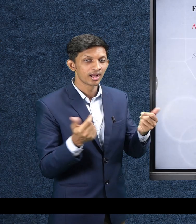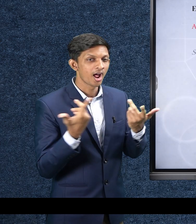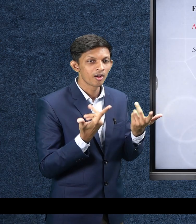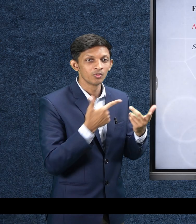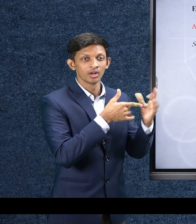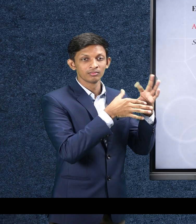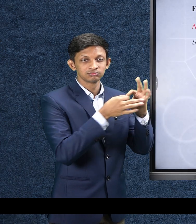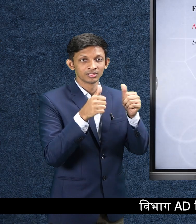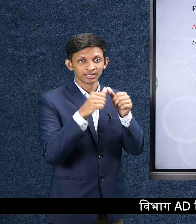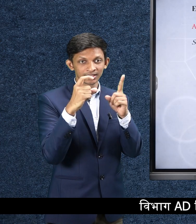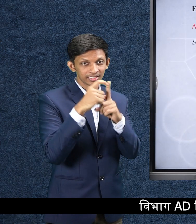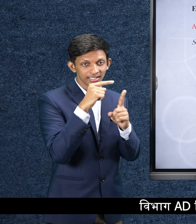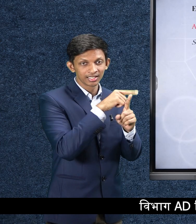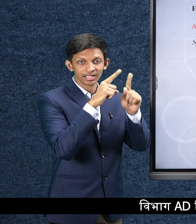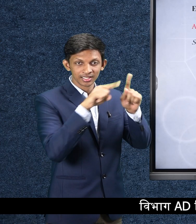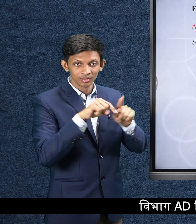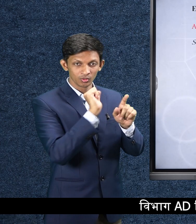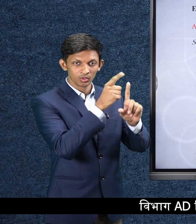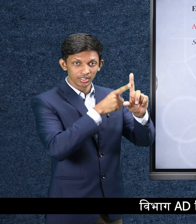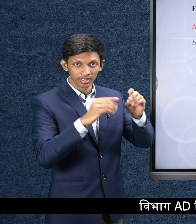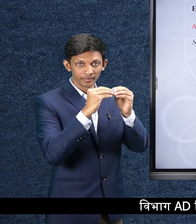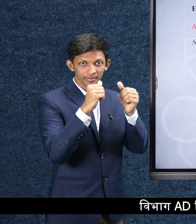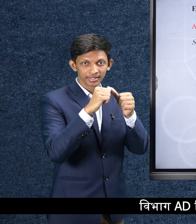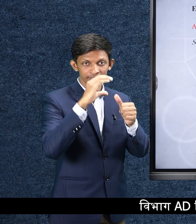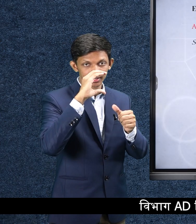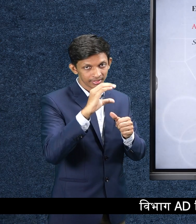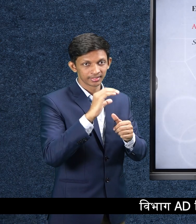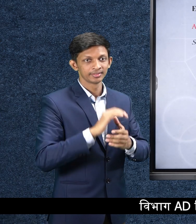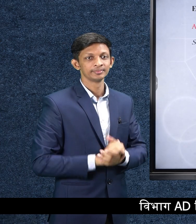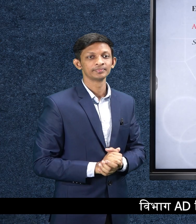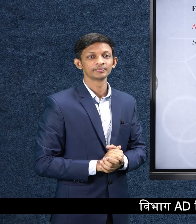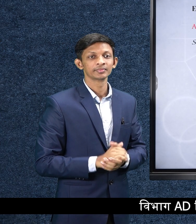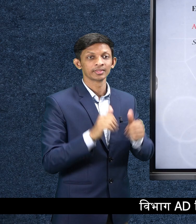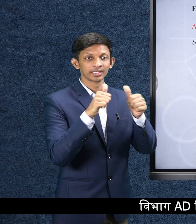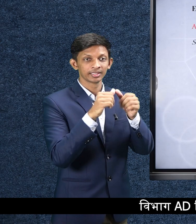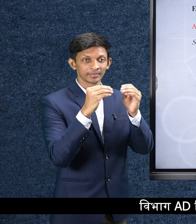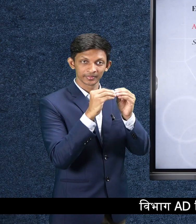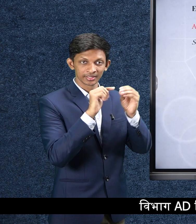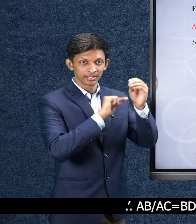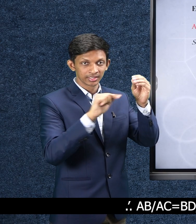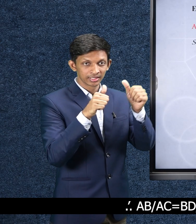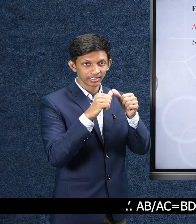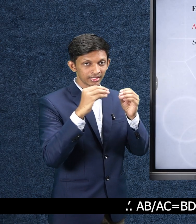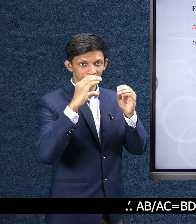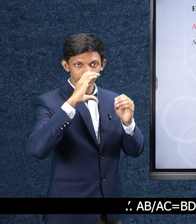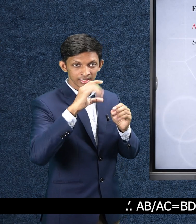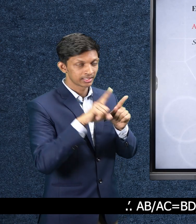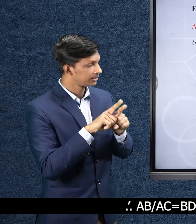द्रावण विभाग AD द्विसंप्रदाय ट्रायंगल अँगल BAC दिलेले आहे. Therefore, AB by